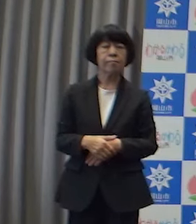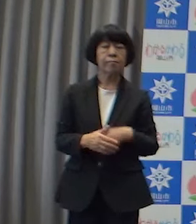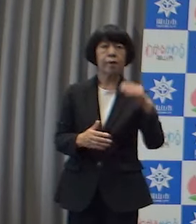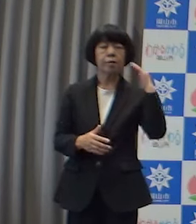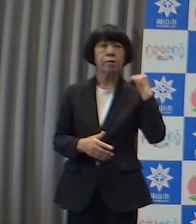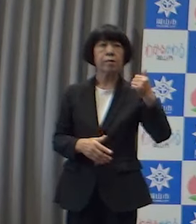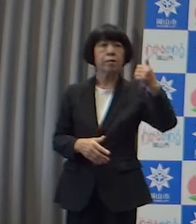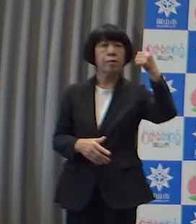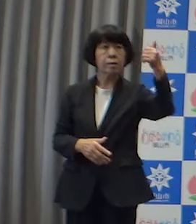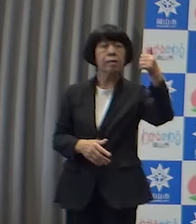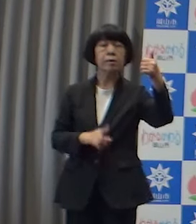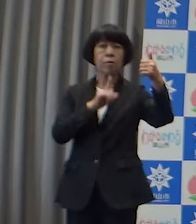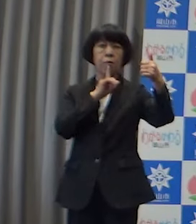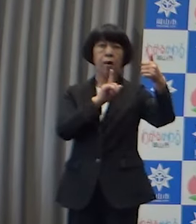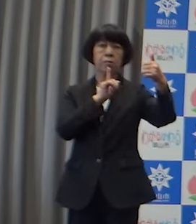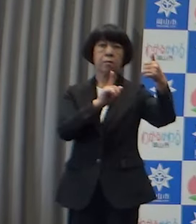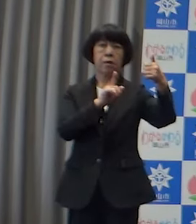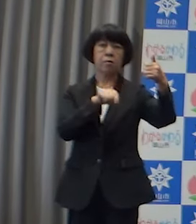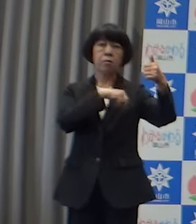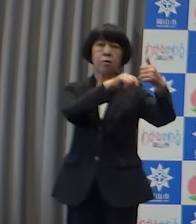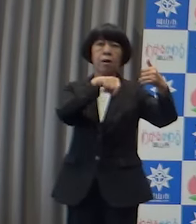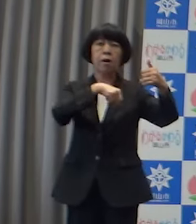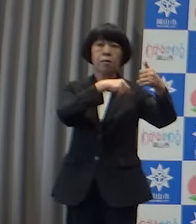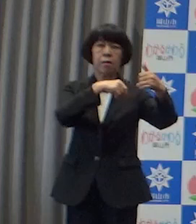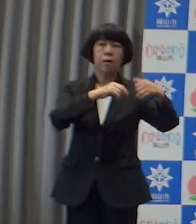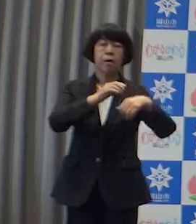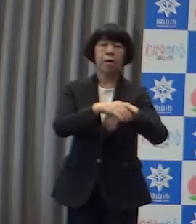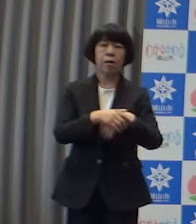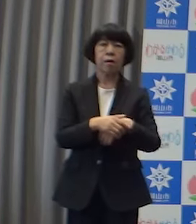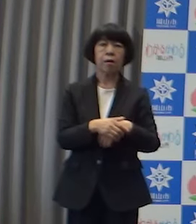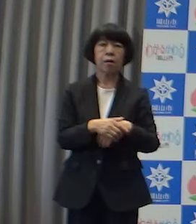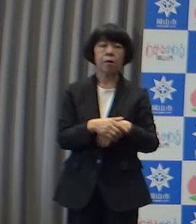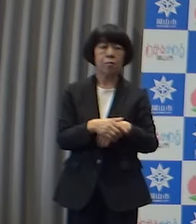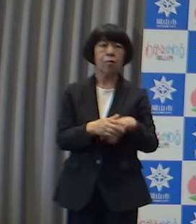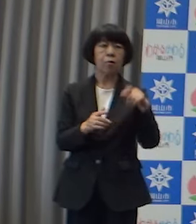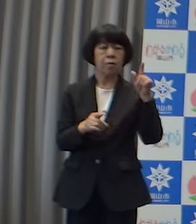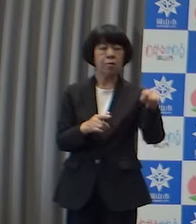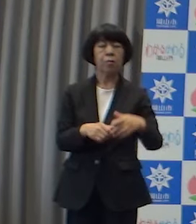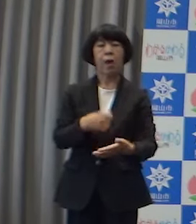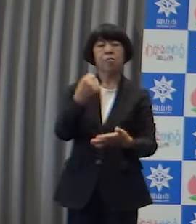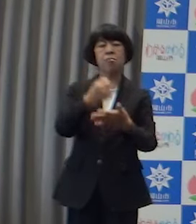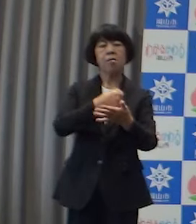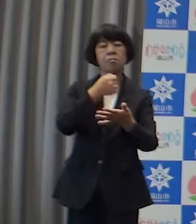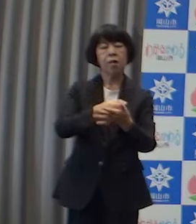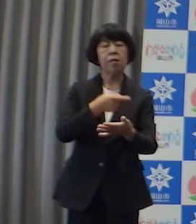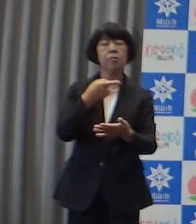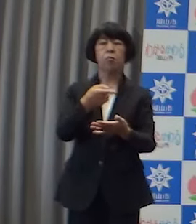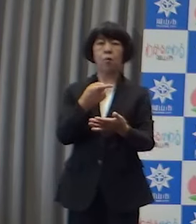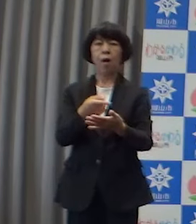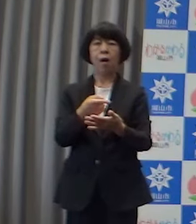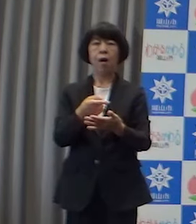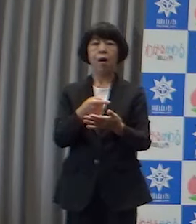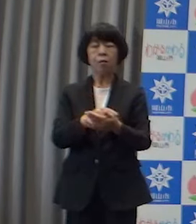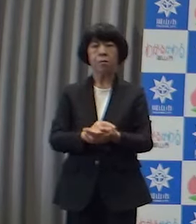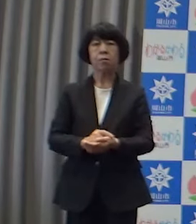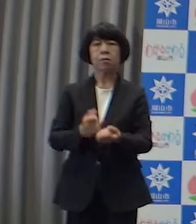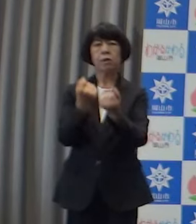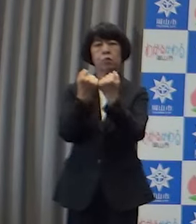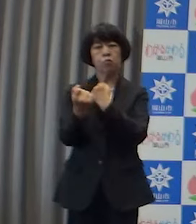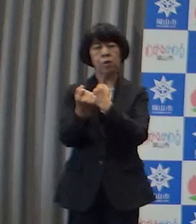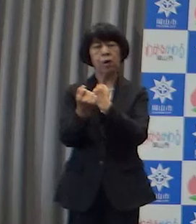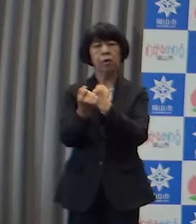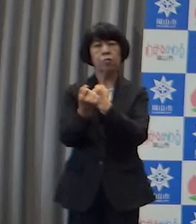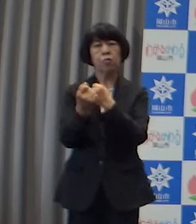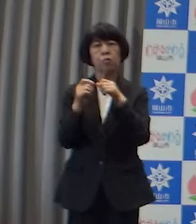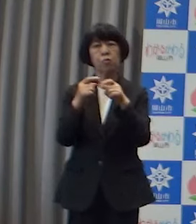で、市長が第一声から残念ですとか失礼という言葉があったという発言をされていたんですが、それについ